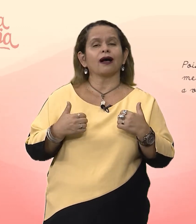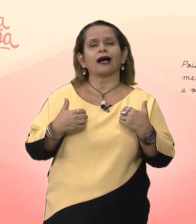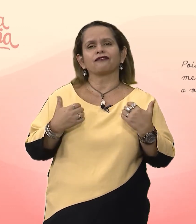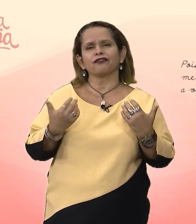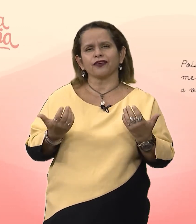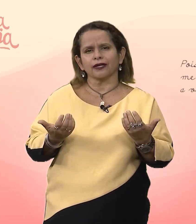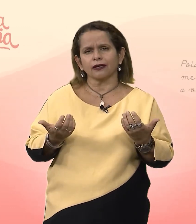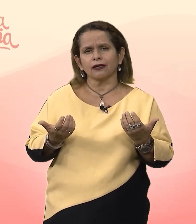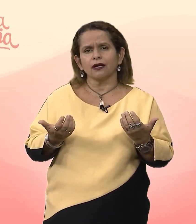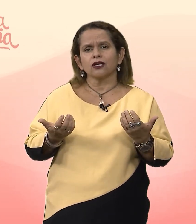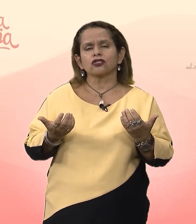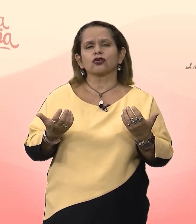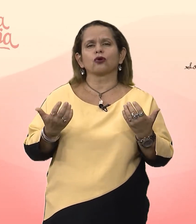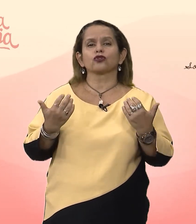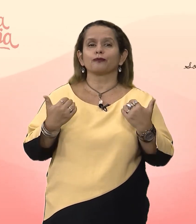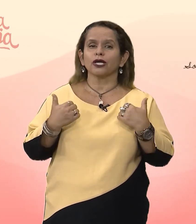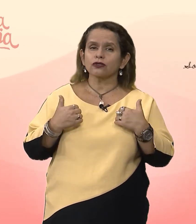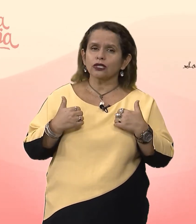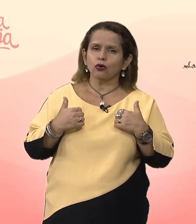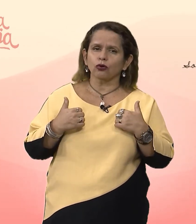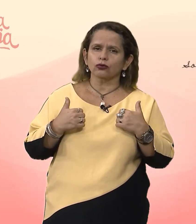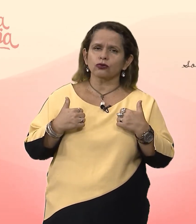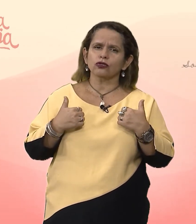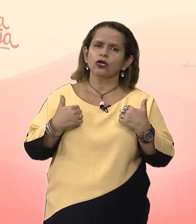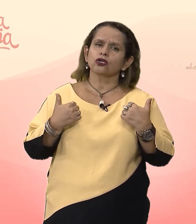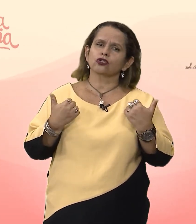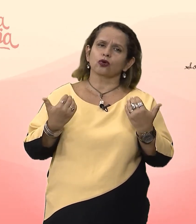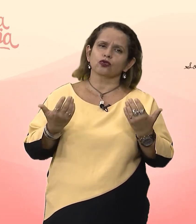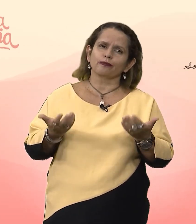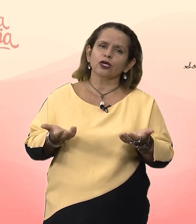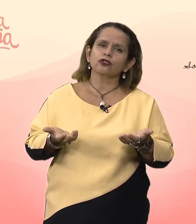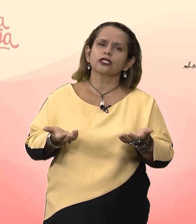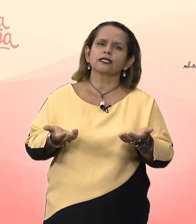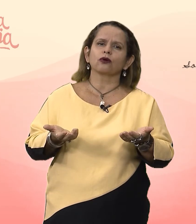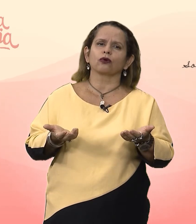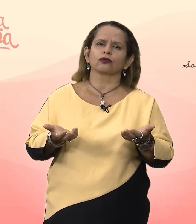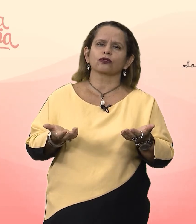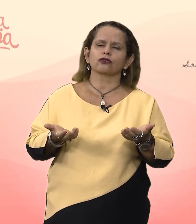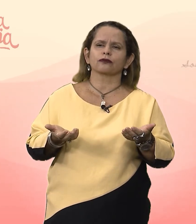a viver. Sou os meus encontros, sou os meus desencontros.